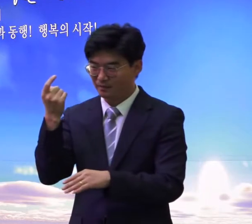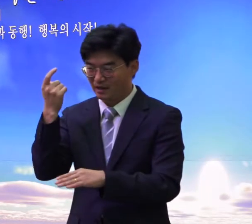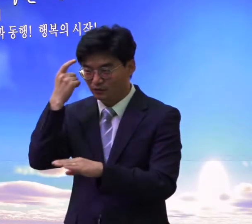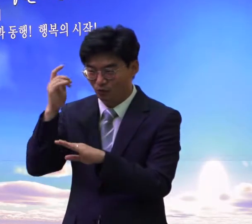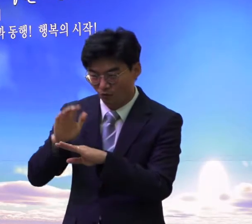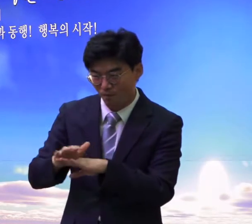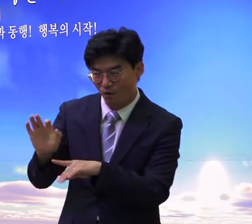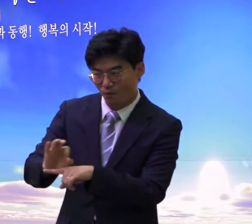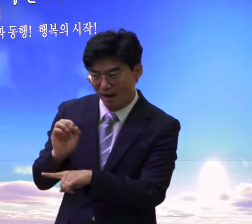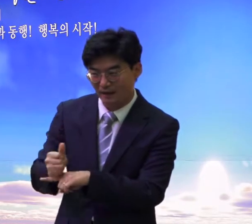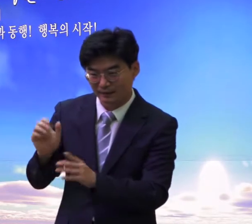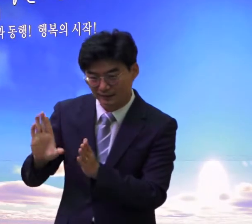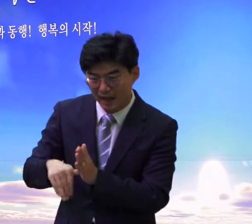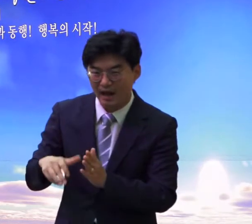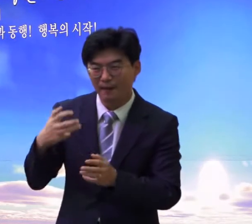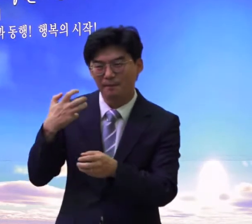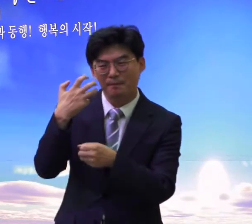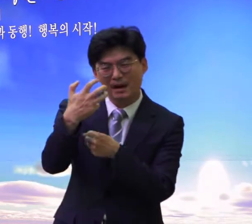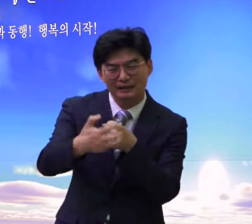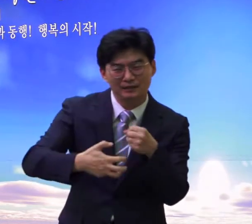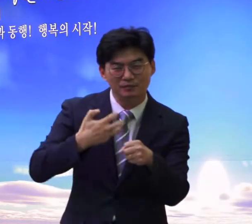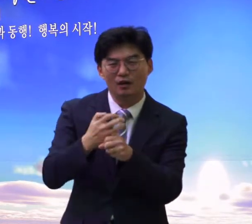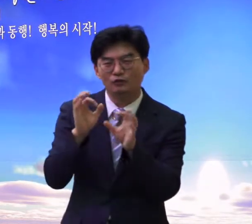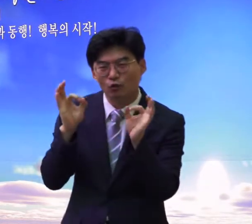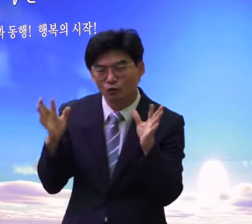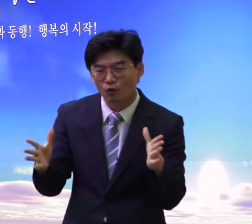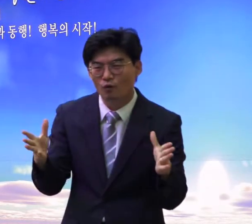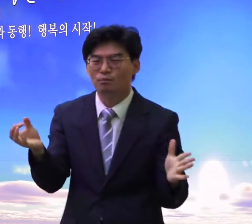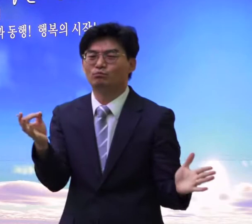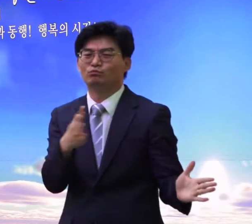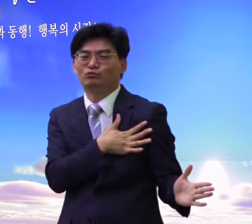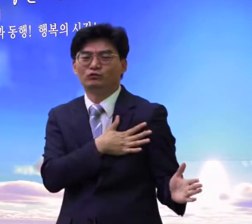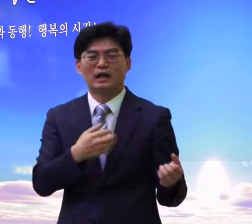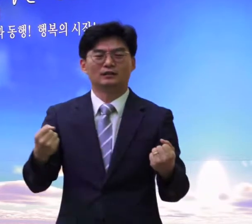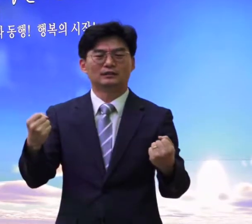통치기간, 이때만큼 전성기였던 때도 없었습니다.